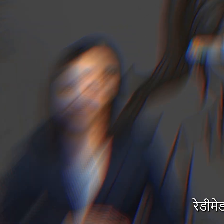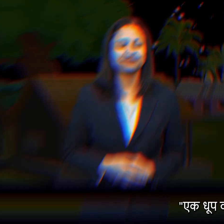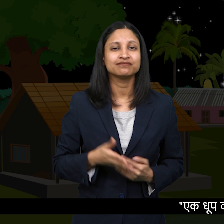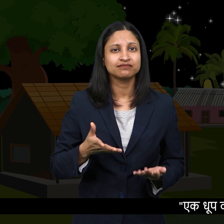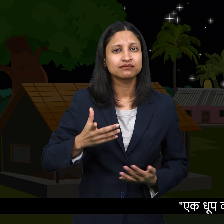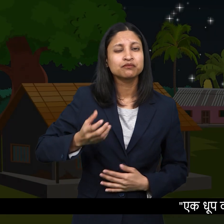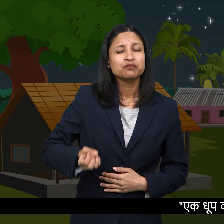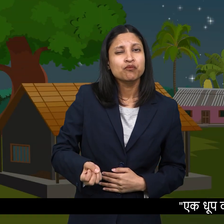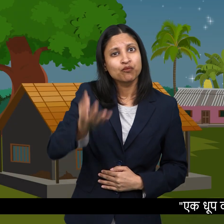एक धूप वाली सुबह।